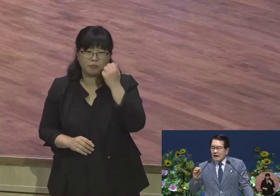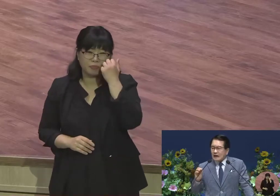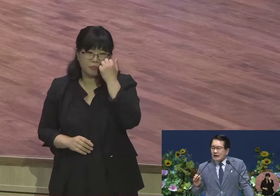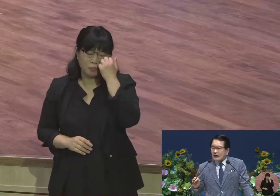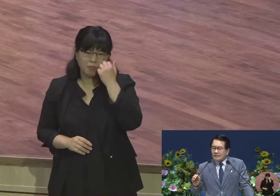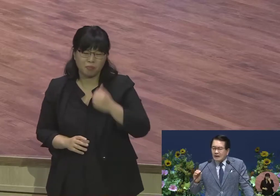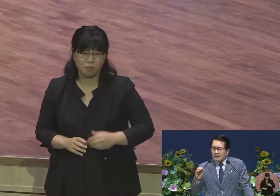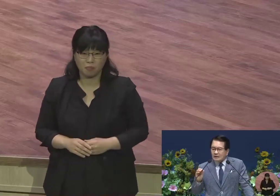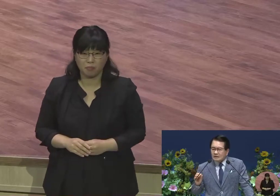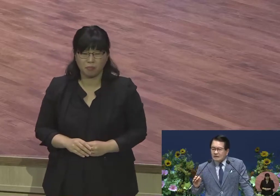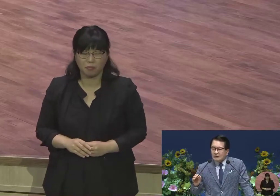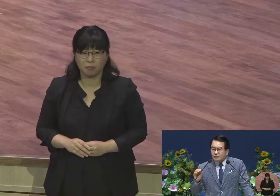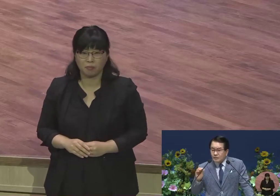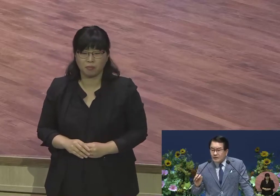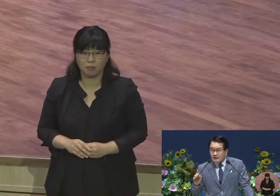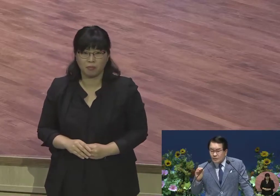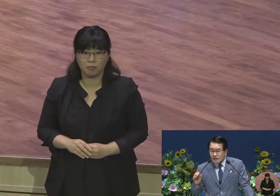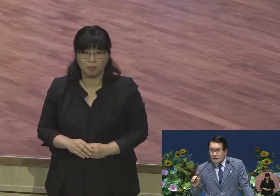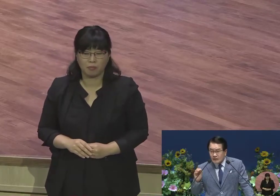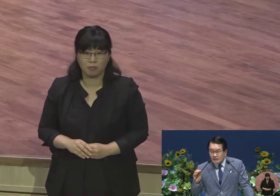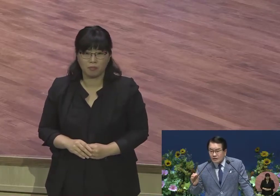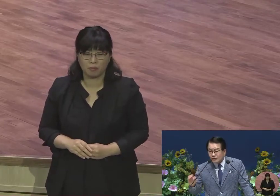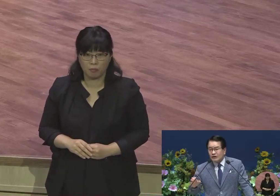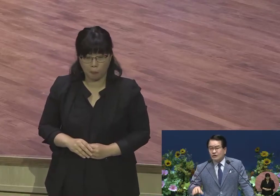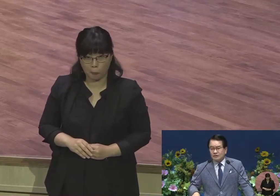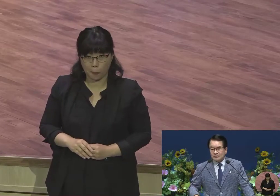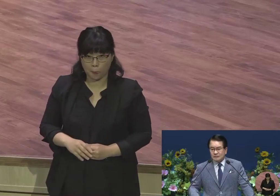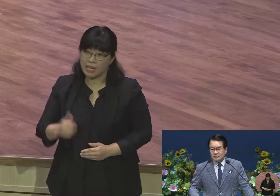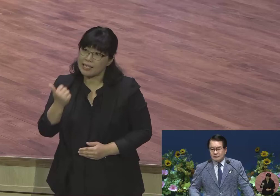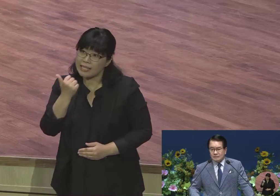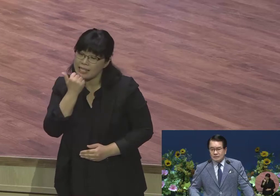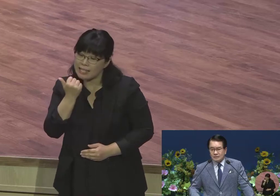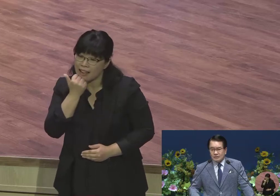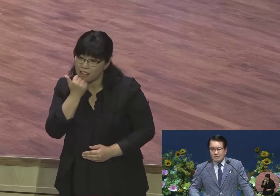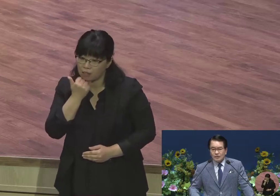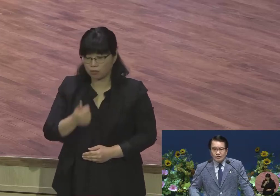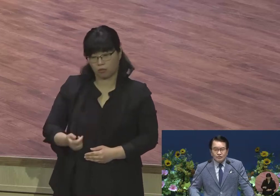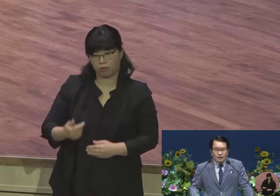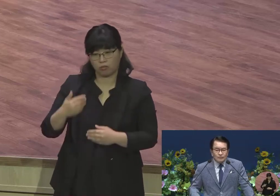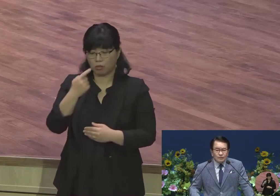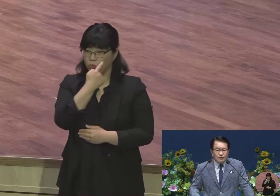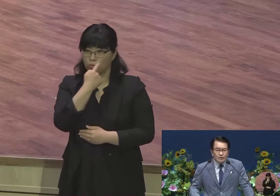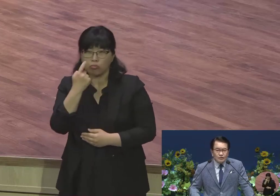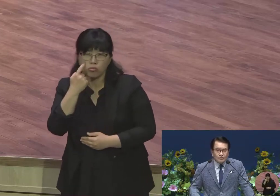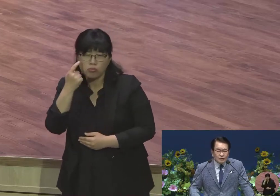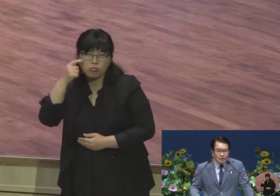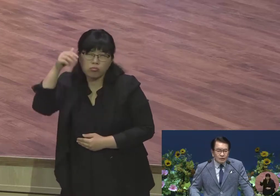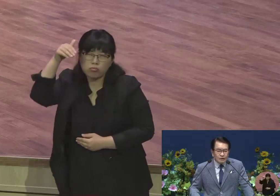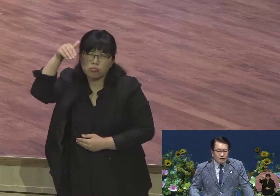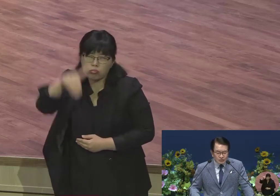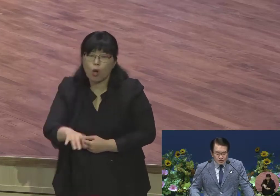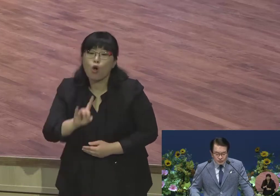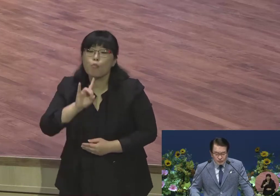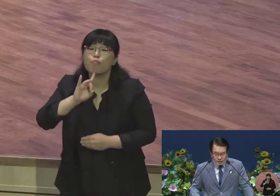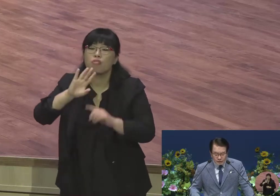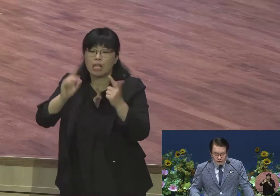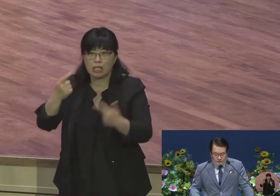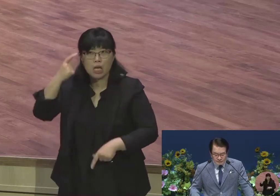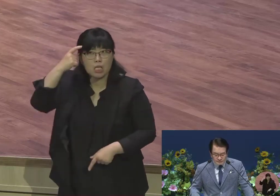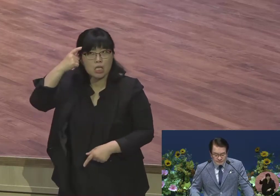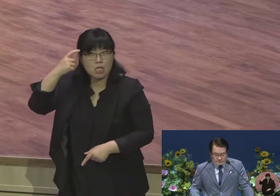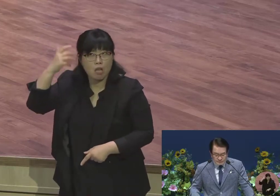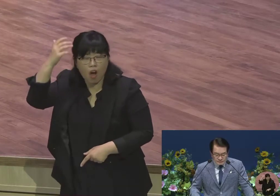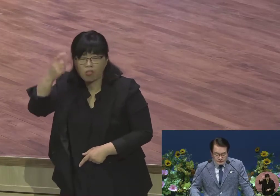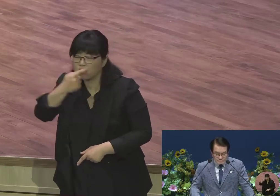것은 하나님의 뜻을 분별하지 못하는 영적 눈이 어두워진 것 육신의 눈도 어두워지고 영적인 눈도